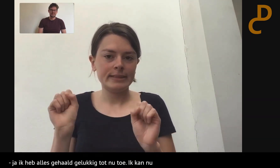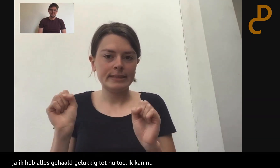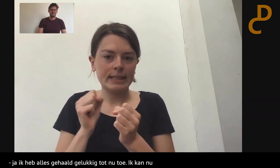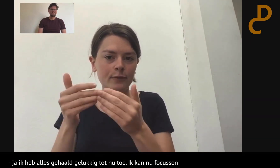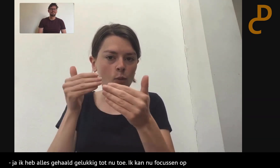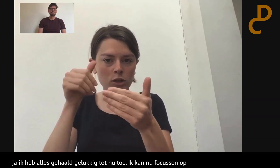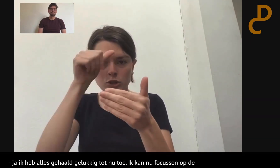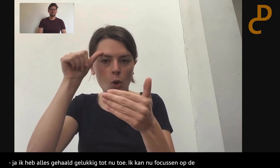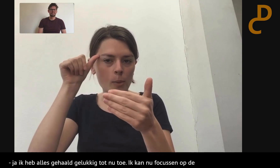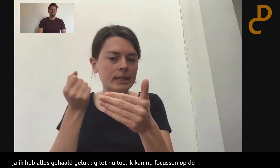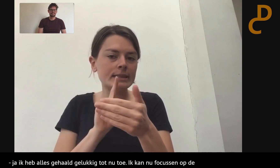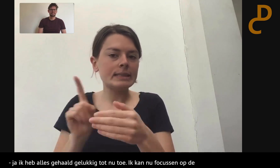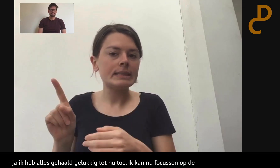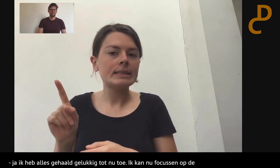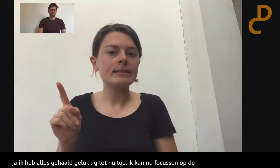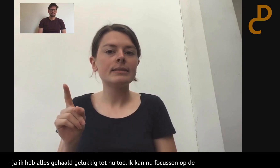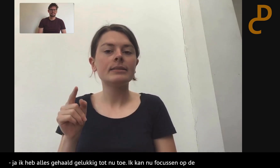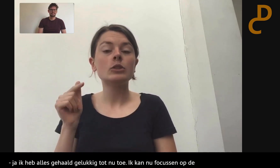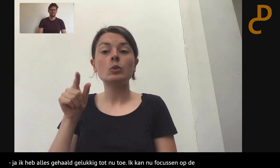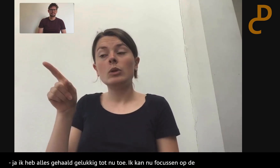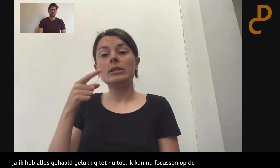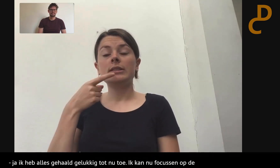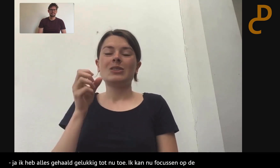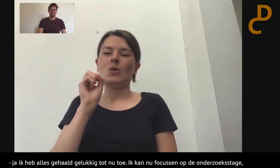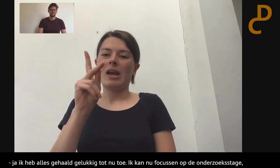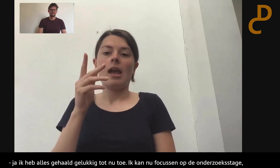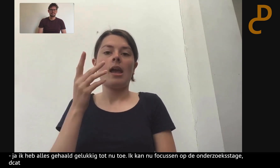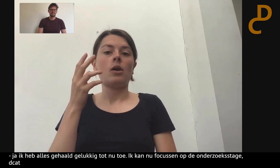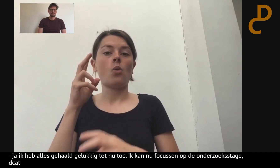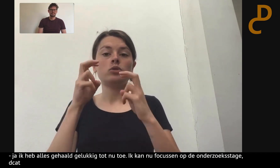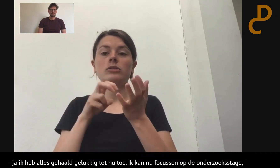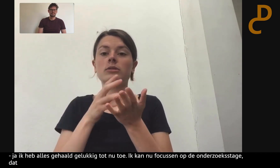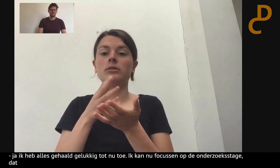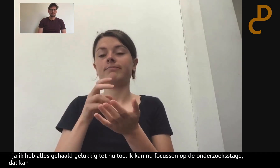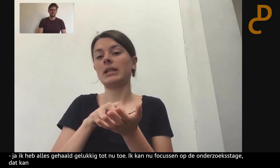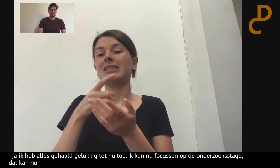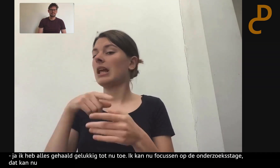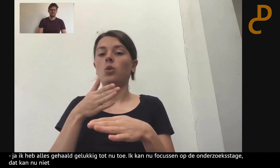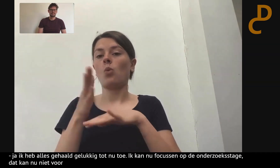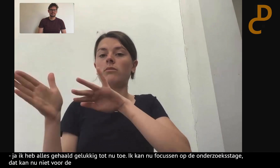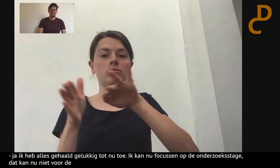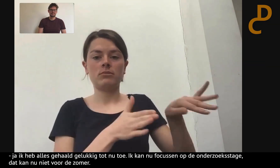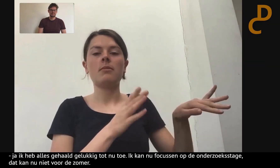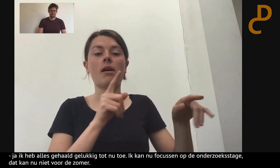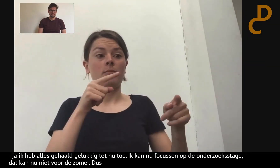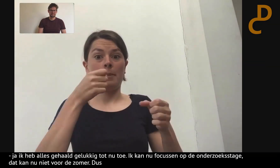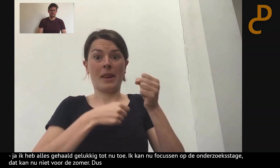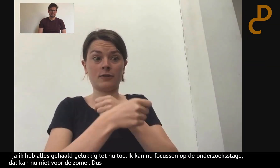Ja, die onderzoekstage, dat kan nu niet voor de zomer. Dus hebben ze gezegd dat ik de stage dus niet